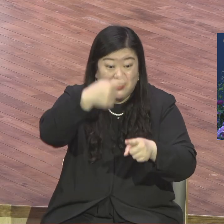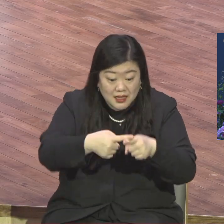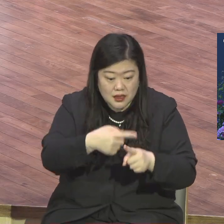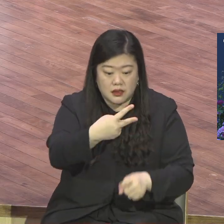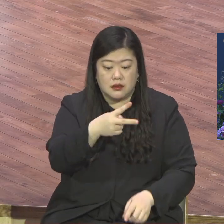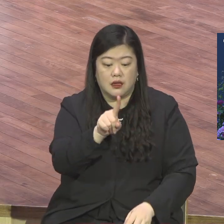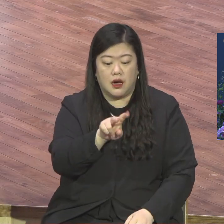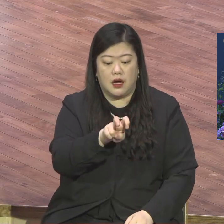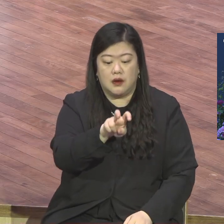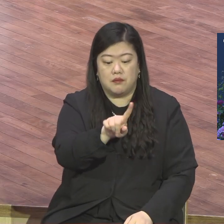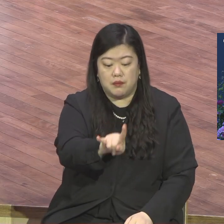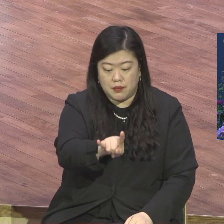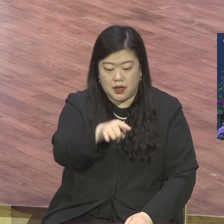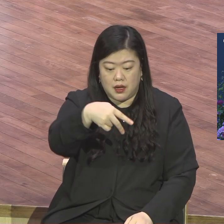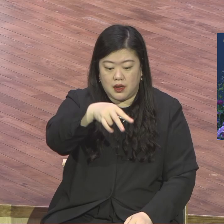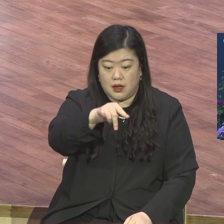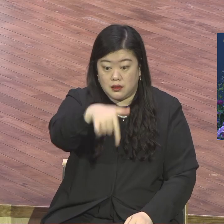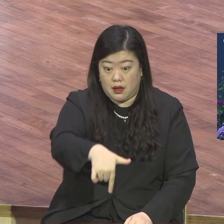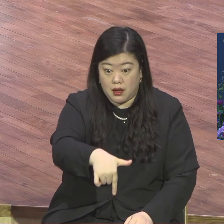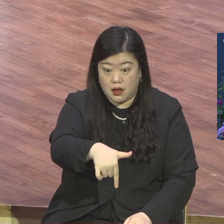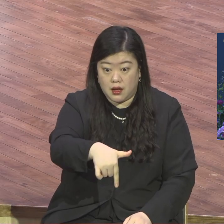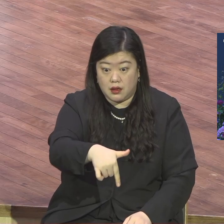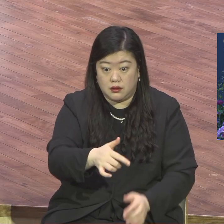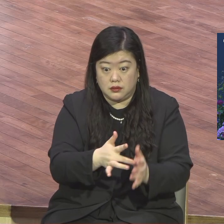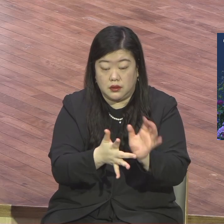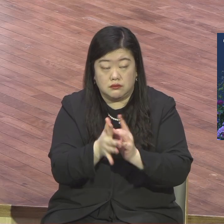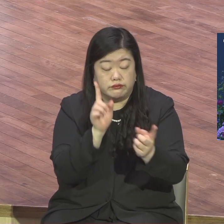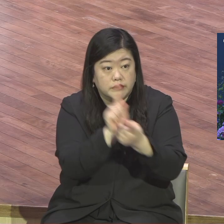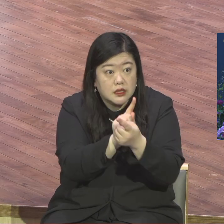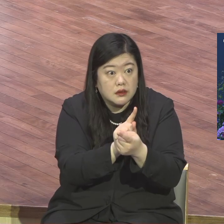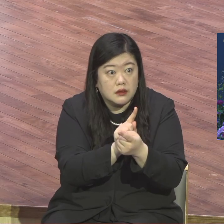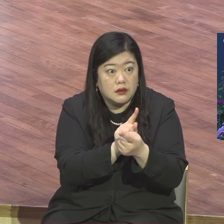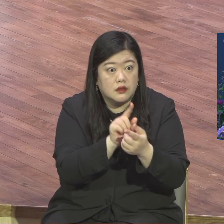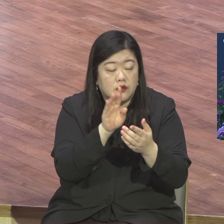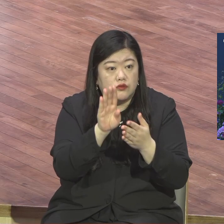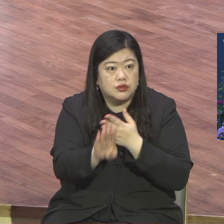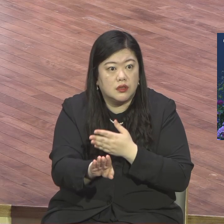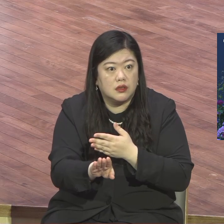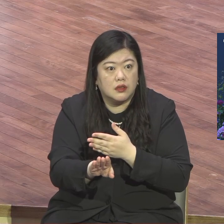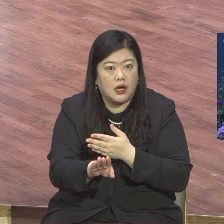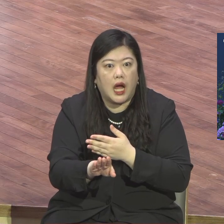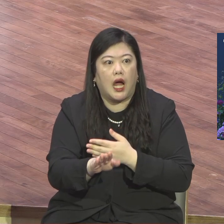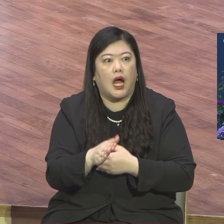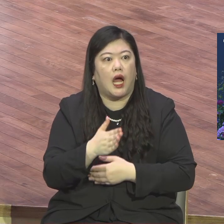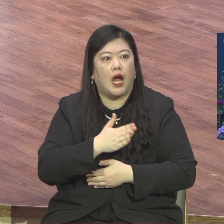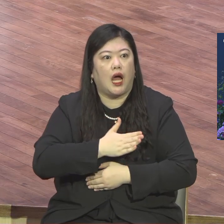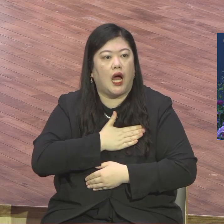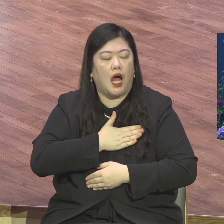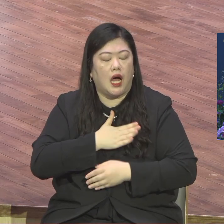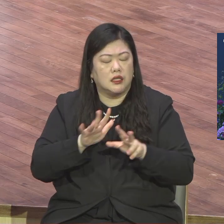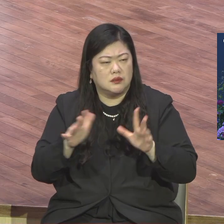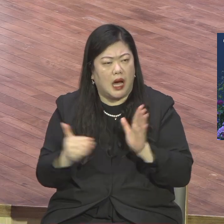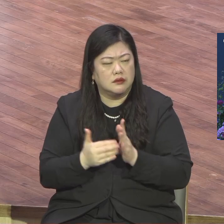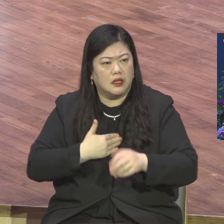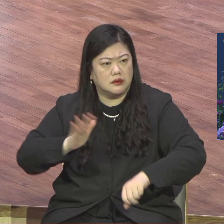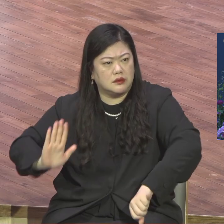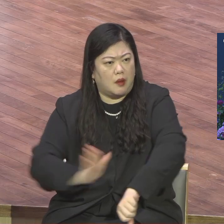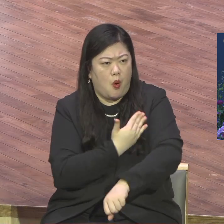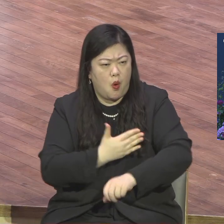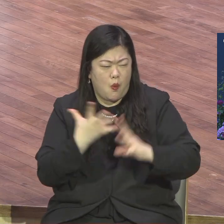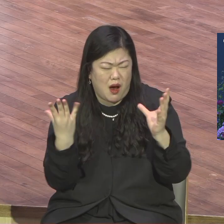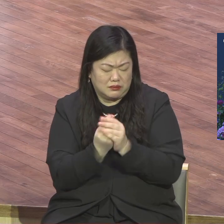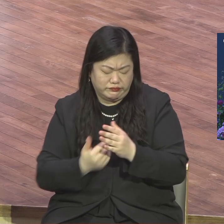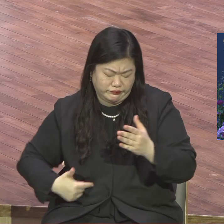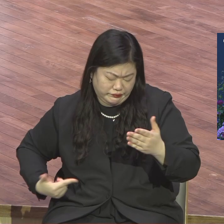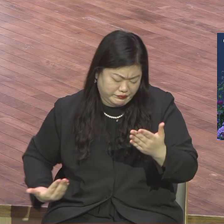만난 후에 예수 그리스도를 증거하는 그러한 전도자 삶을 살게 되었어요. 특별히 갈라디아서